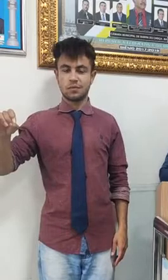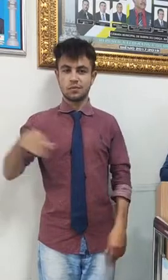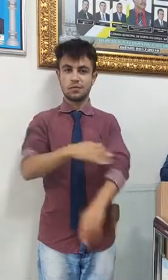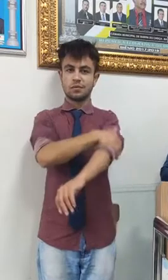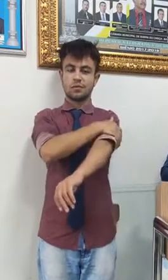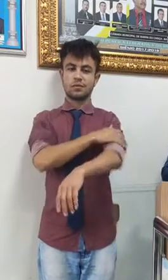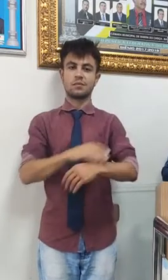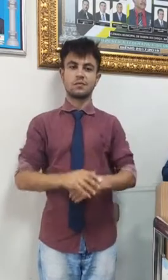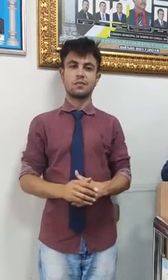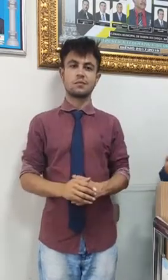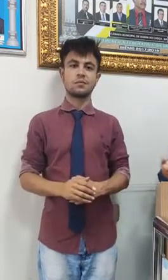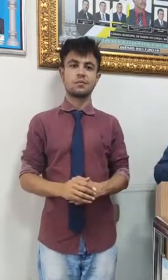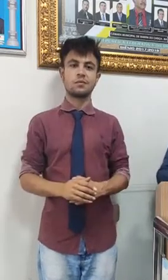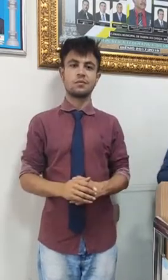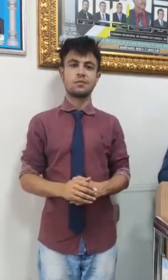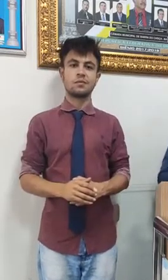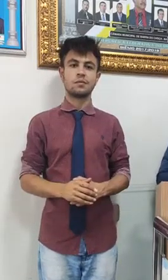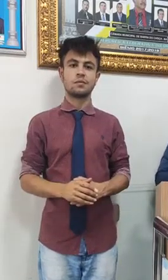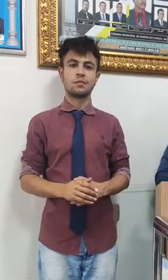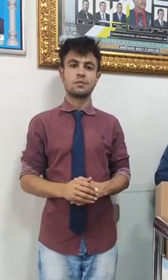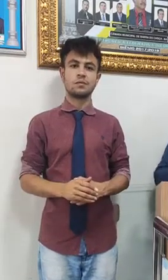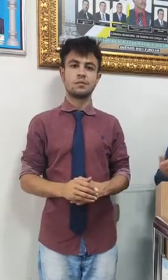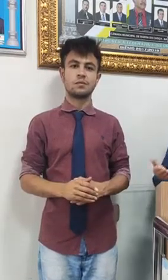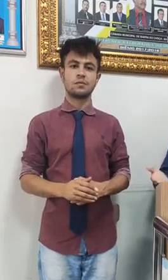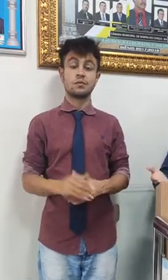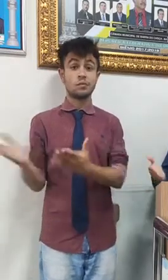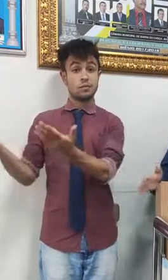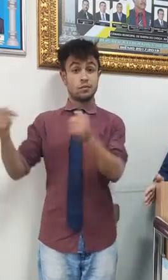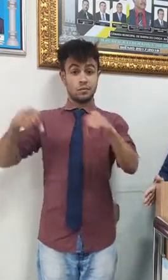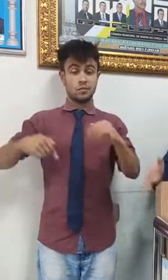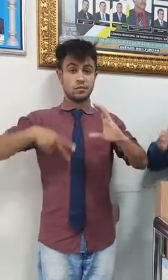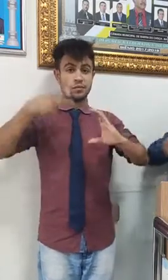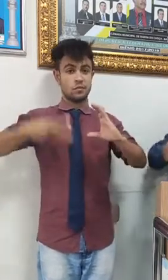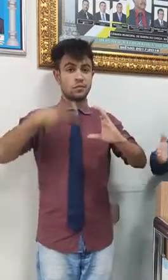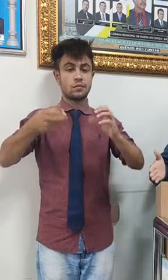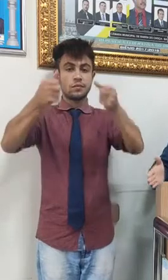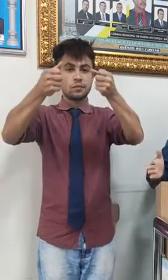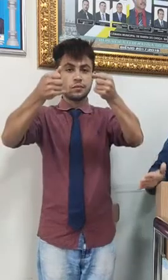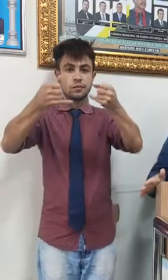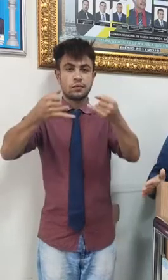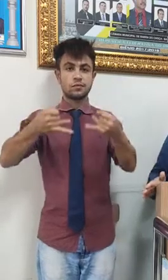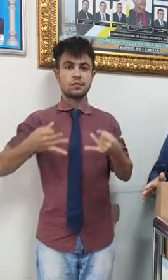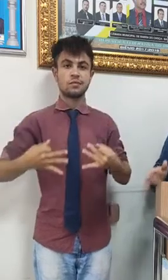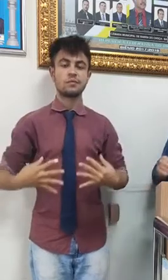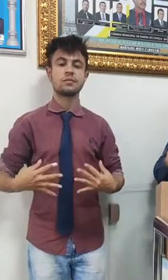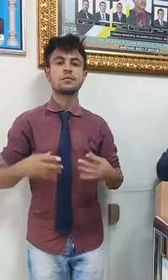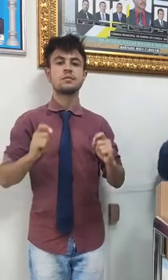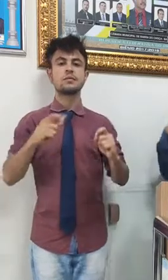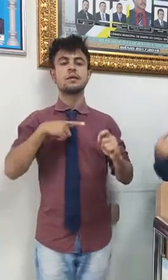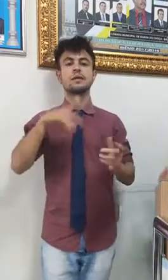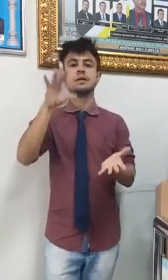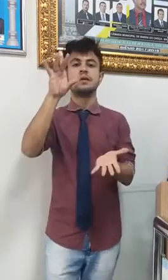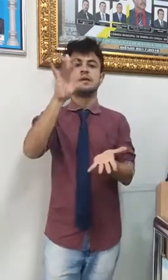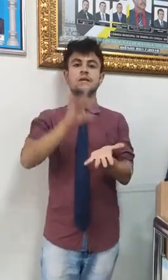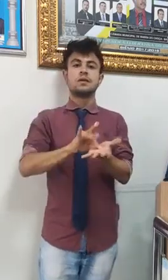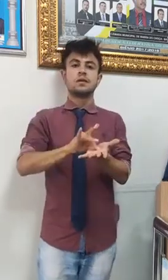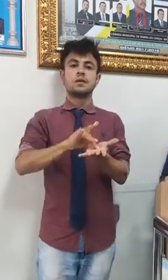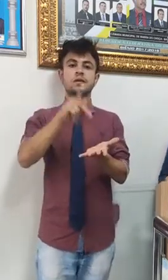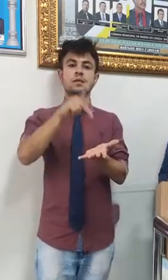ofício, convidando ele para dar uma vida aqui na Câmara para explicar o que está acontecendo de fato, de verdade, que tem várias